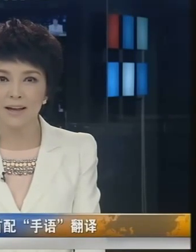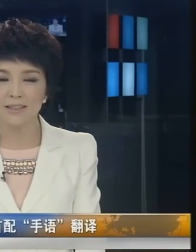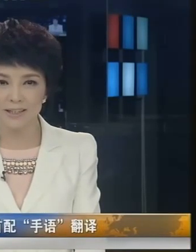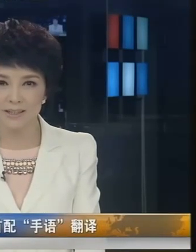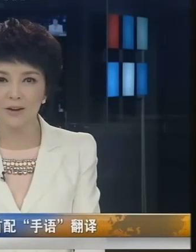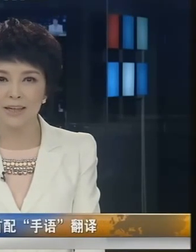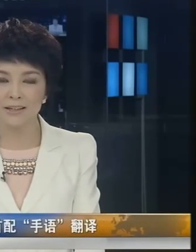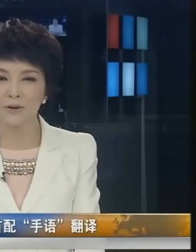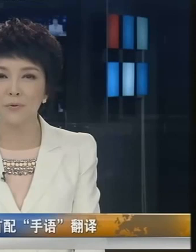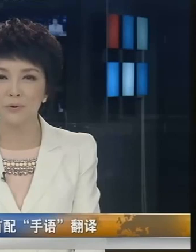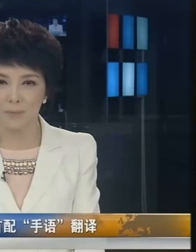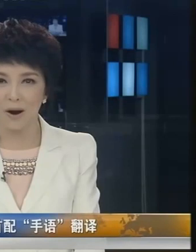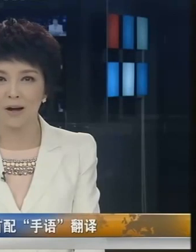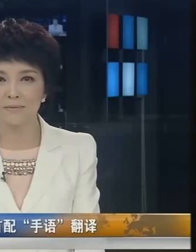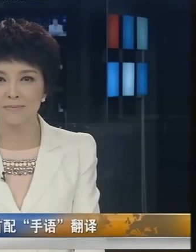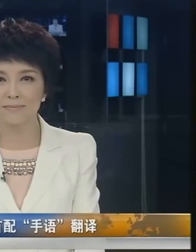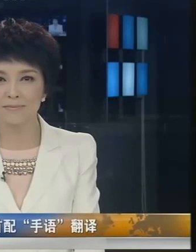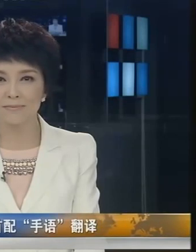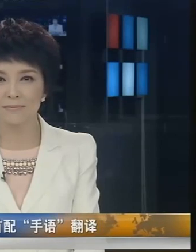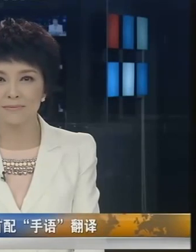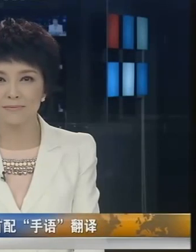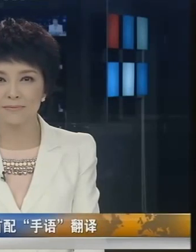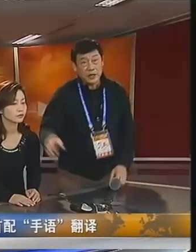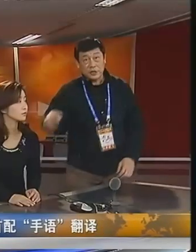人士及时了解政府工作报告。